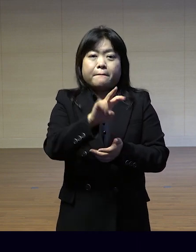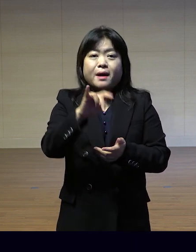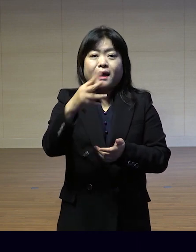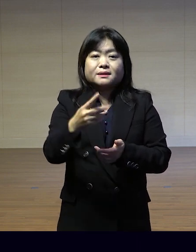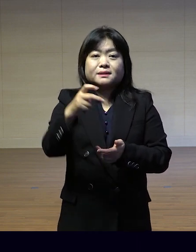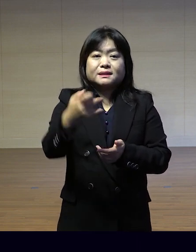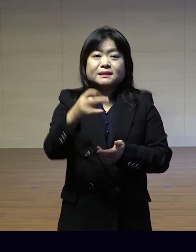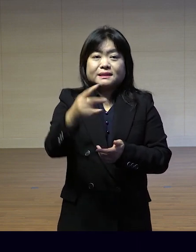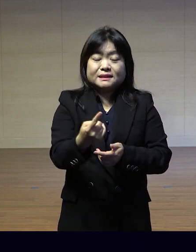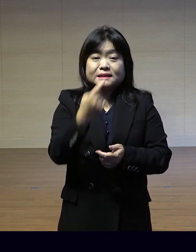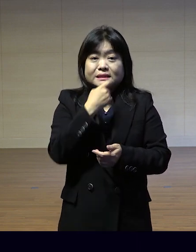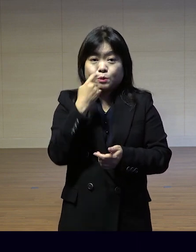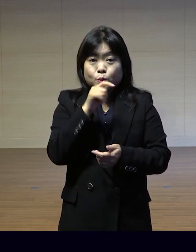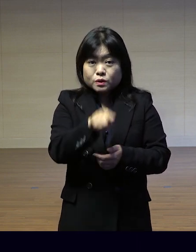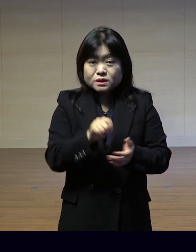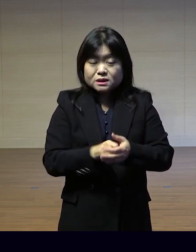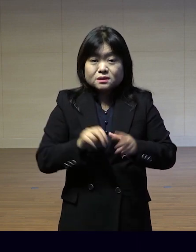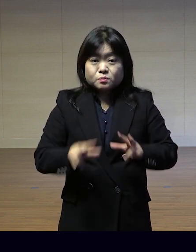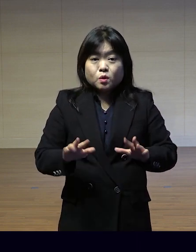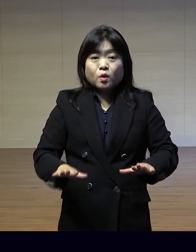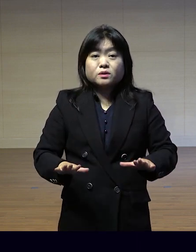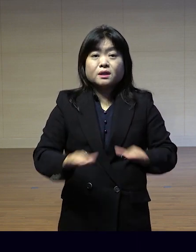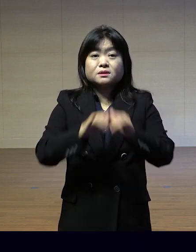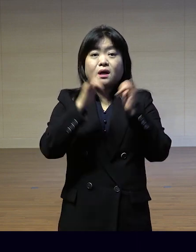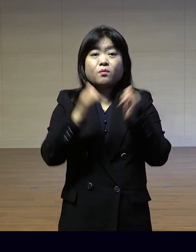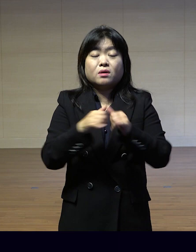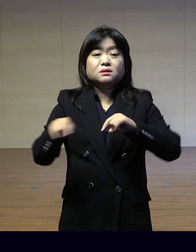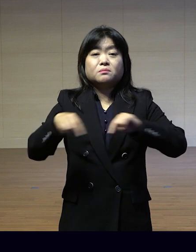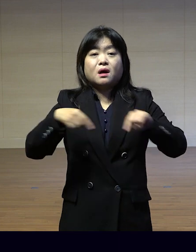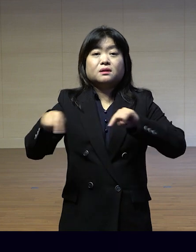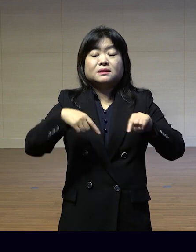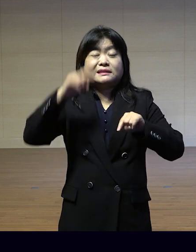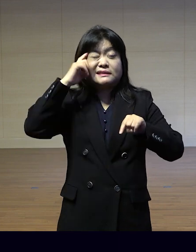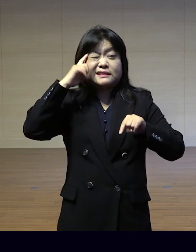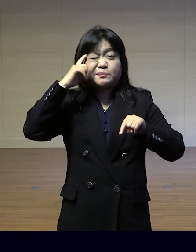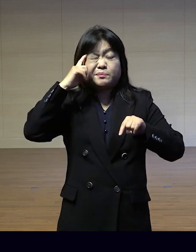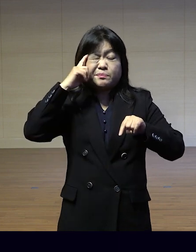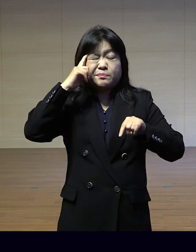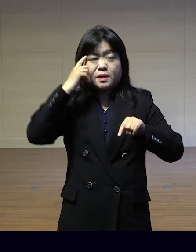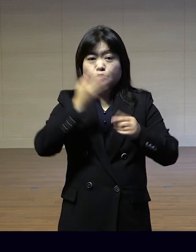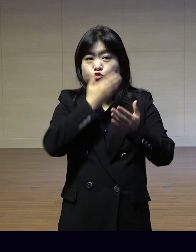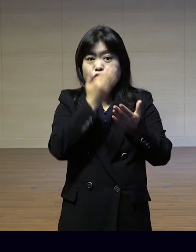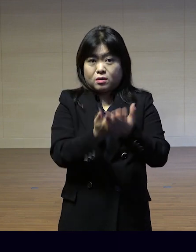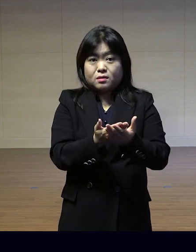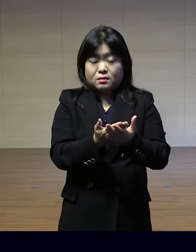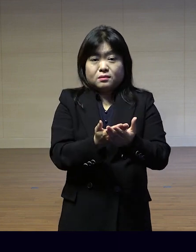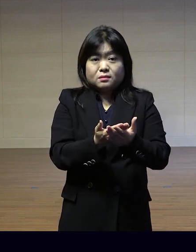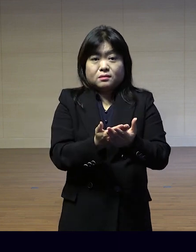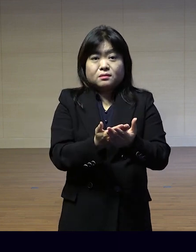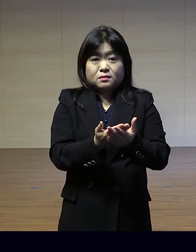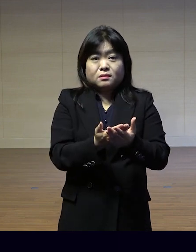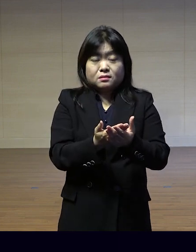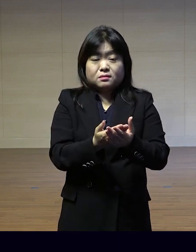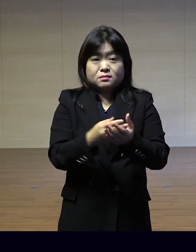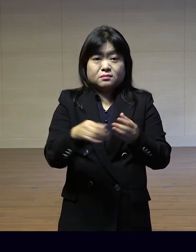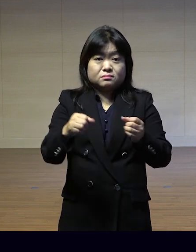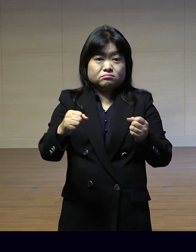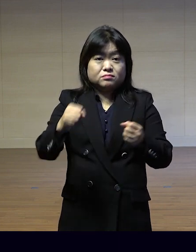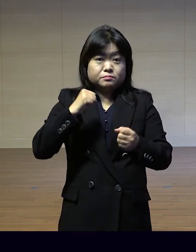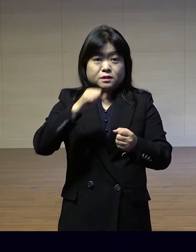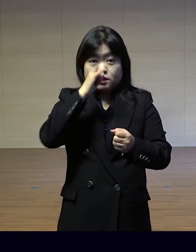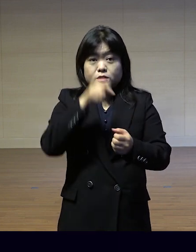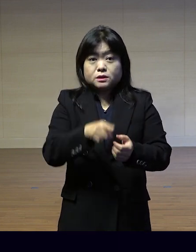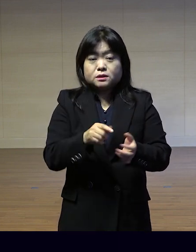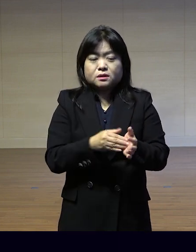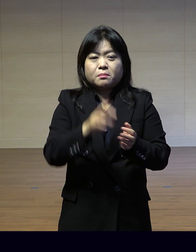마르크스 이론은 지금도 우리 현대 세계를 지배하는 하나의 이념적 축으로 지금 살아있죠. 그런 의미에서 이제